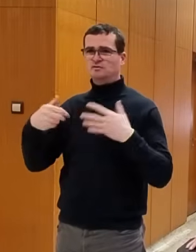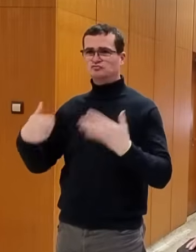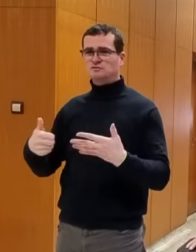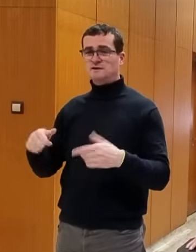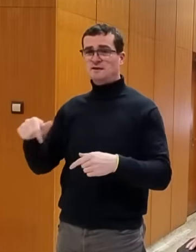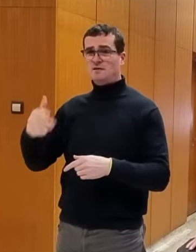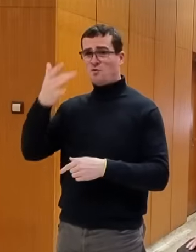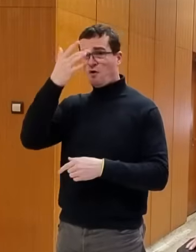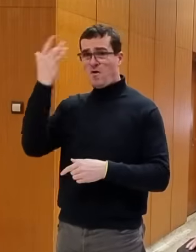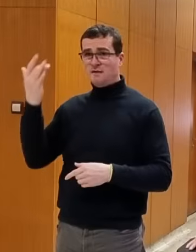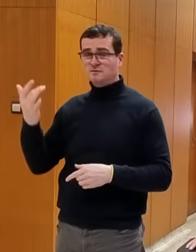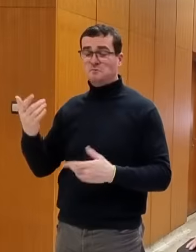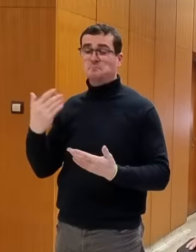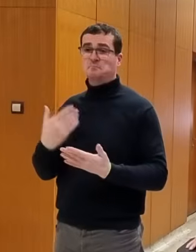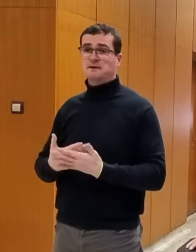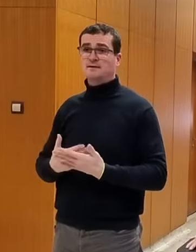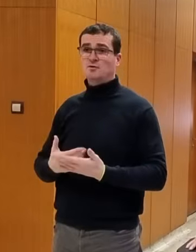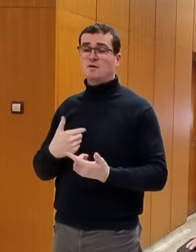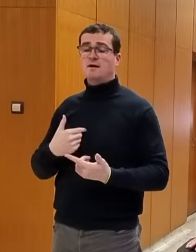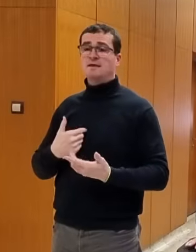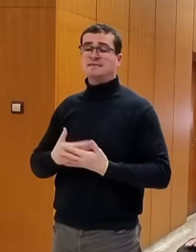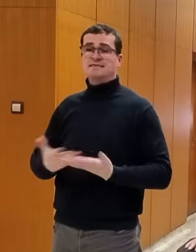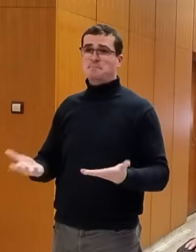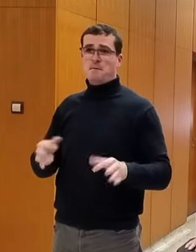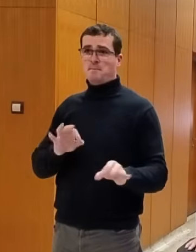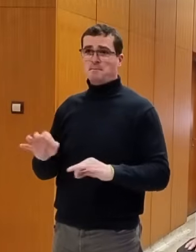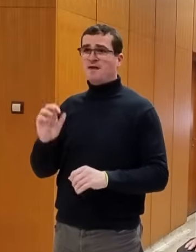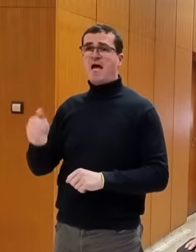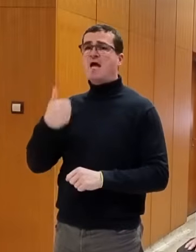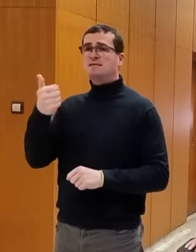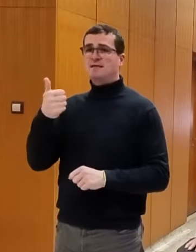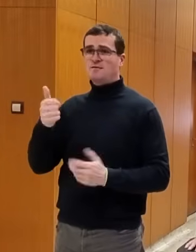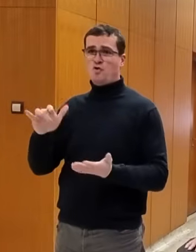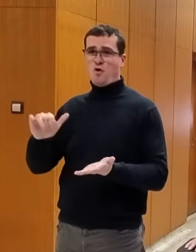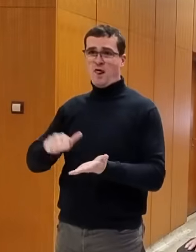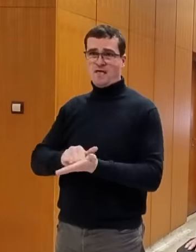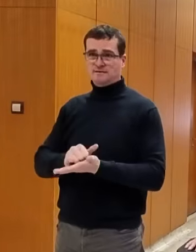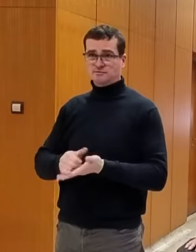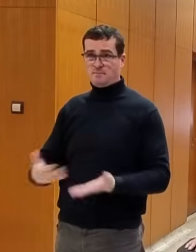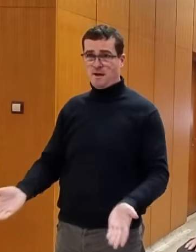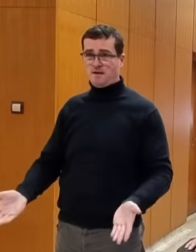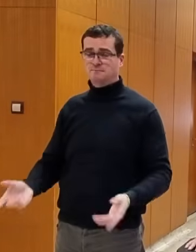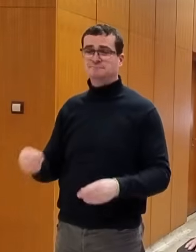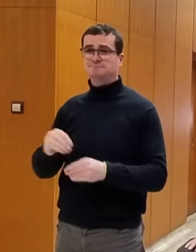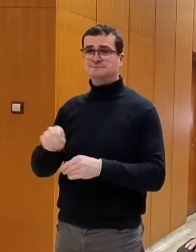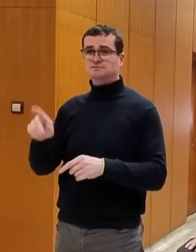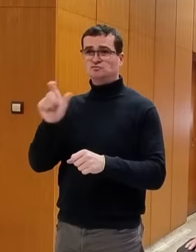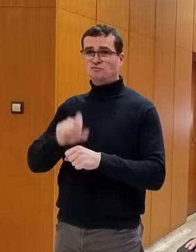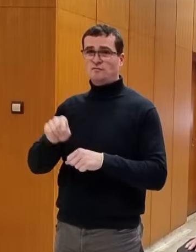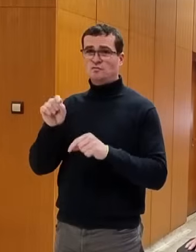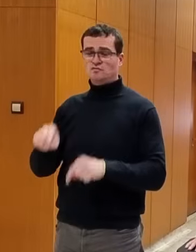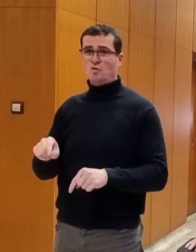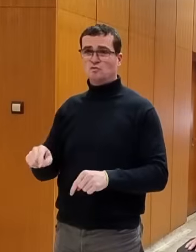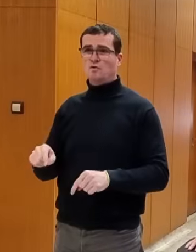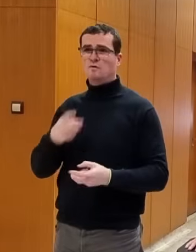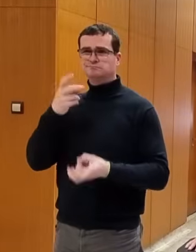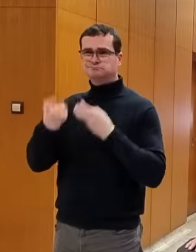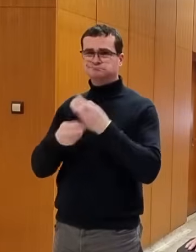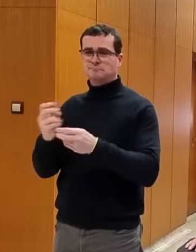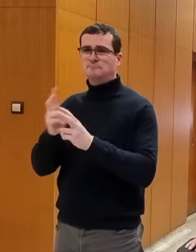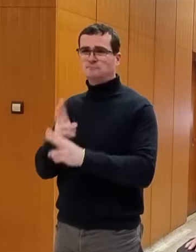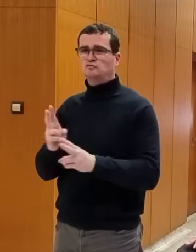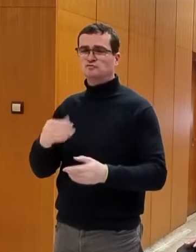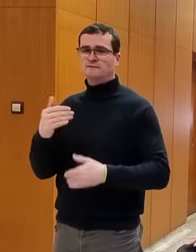toto leto. Čiže vlastne nie sme pripravení ani na jednom letisku. Takže z tohto dôvodu sme si povedali, že preskúmame